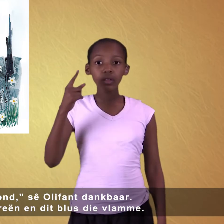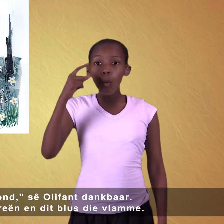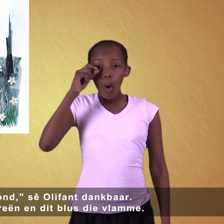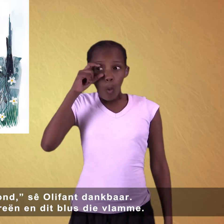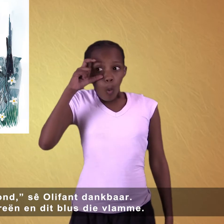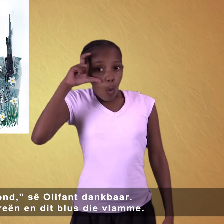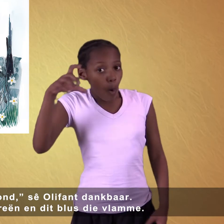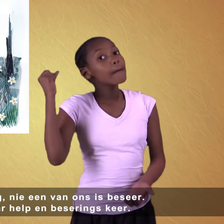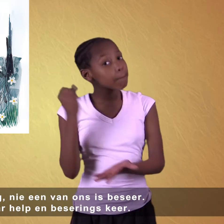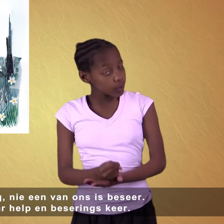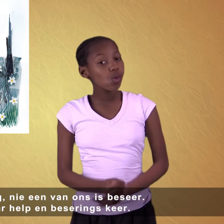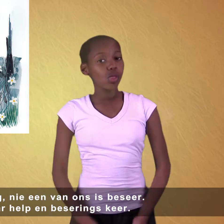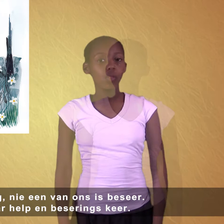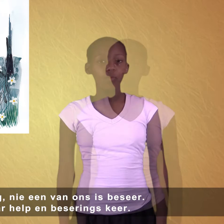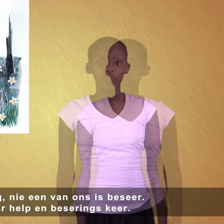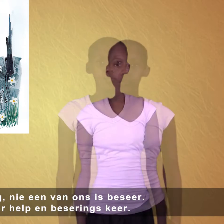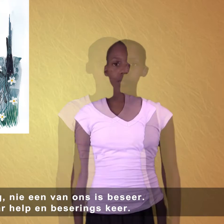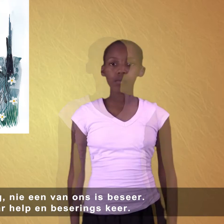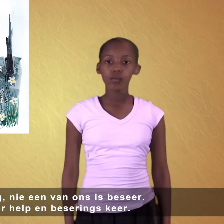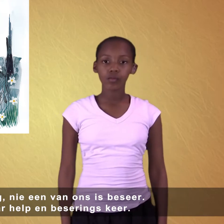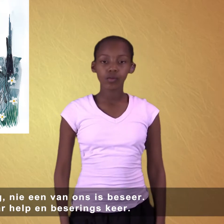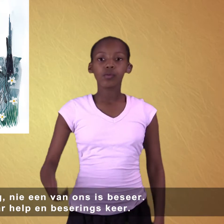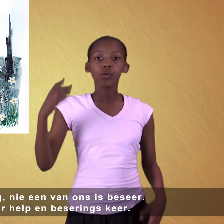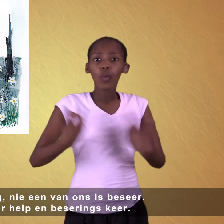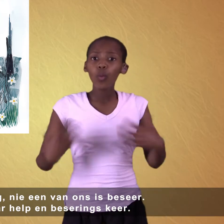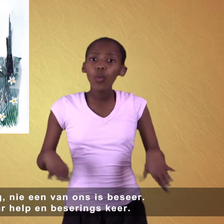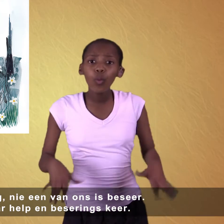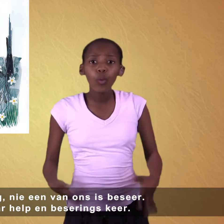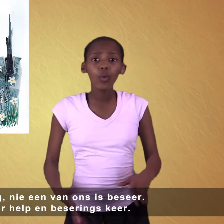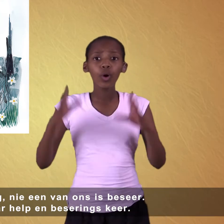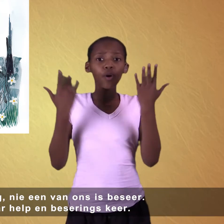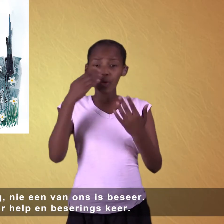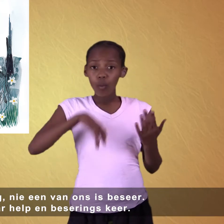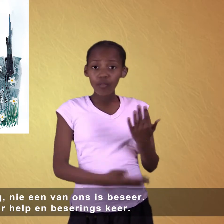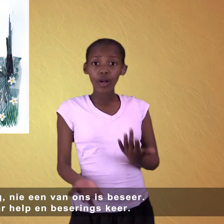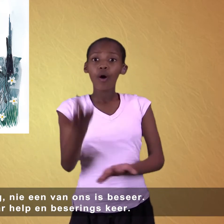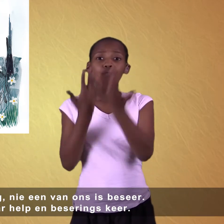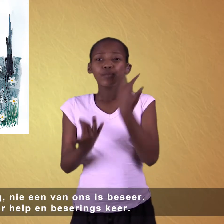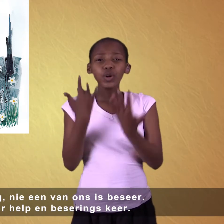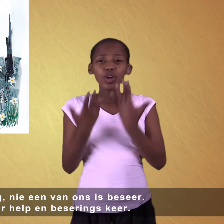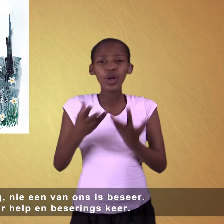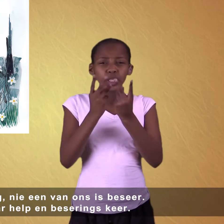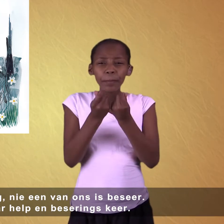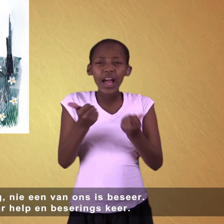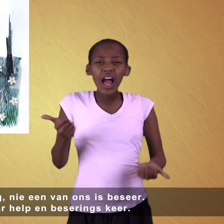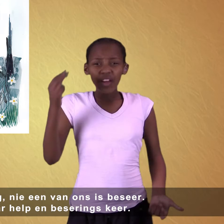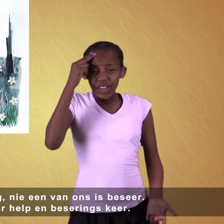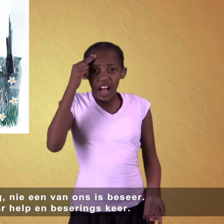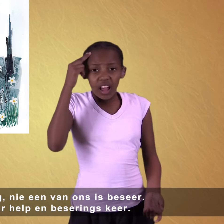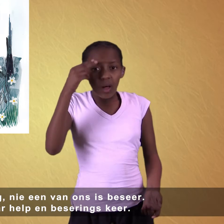vlamme. Ons is almal veilig, nie een van ons is beseer. Ons kon mekaar help en beserings